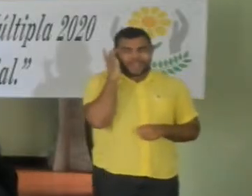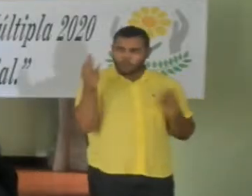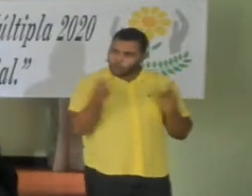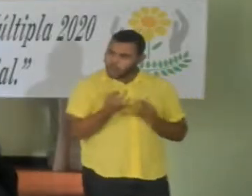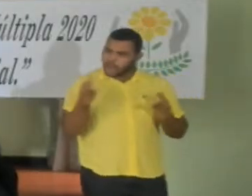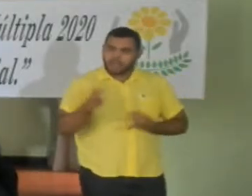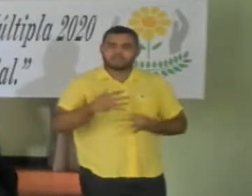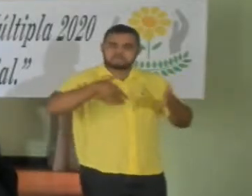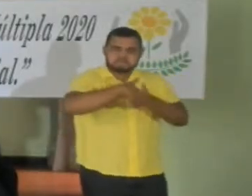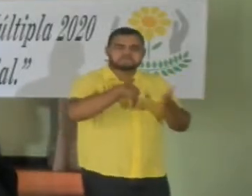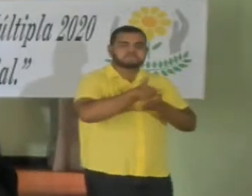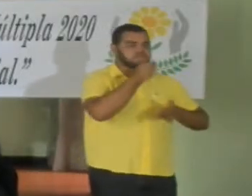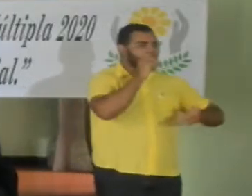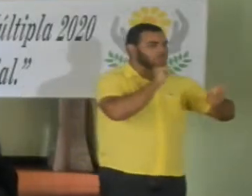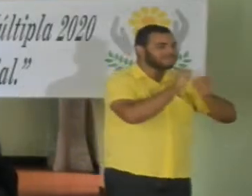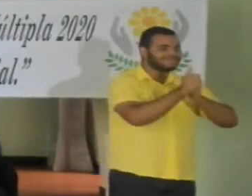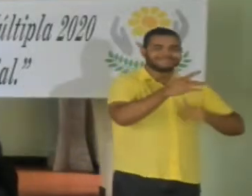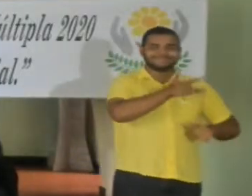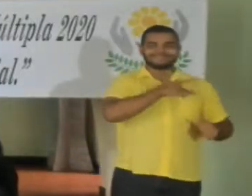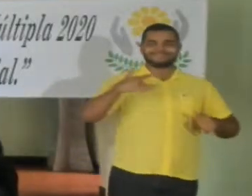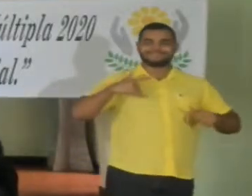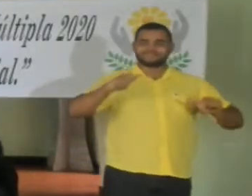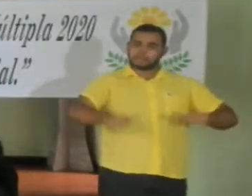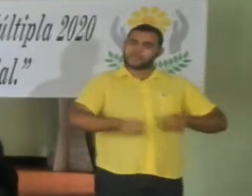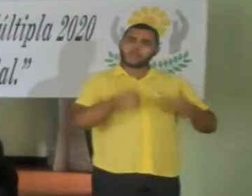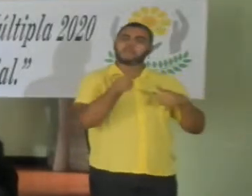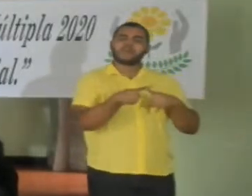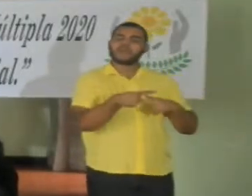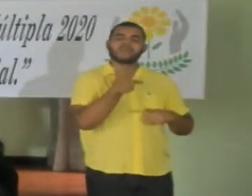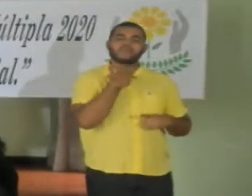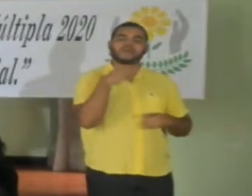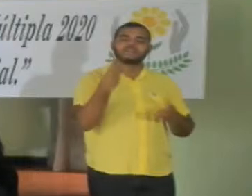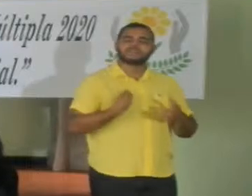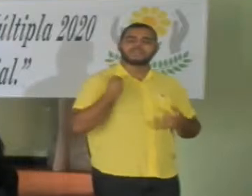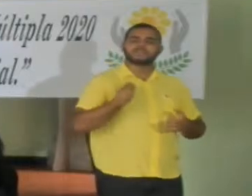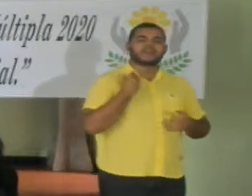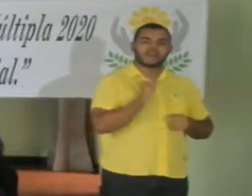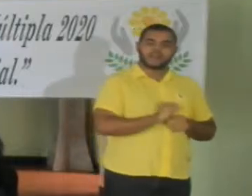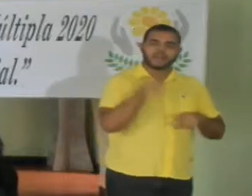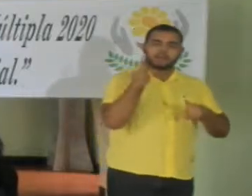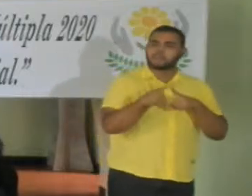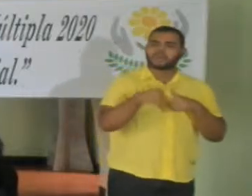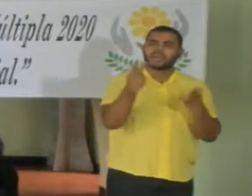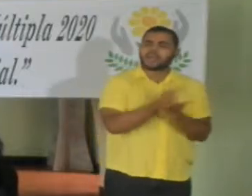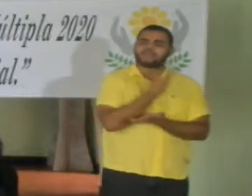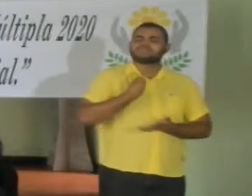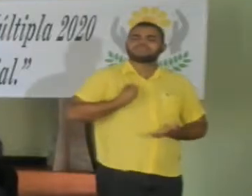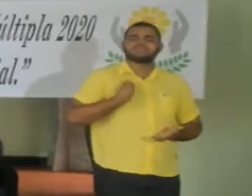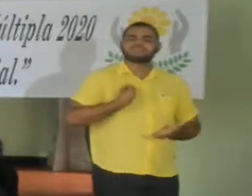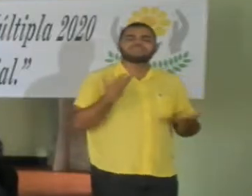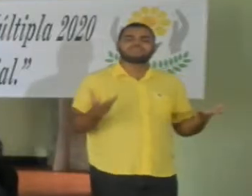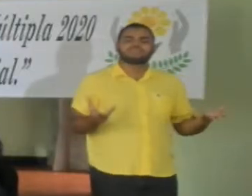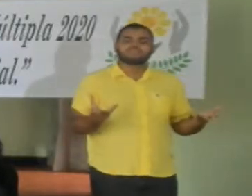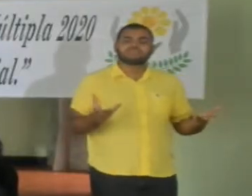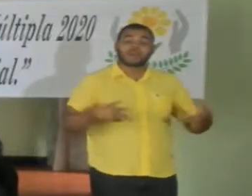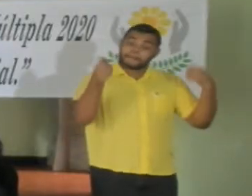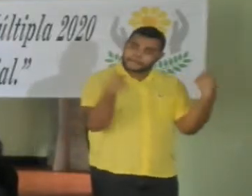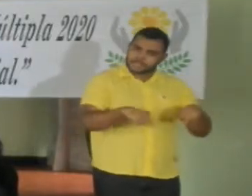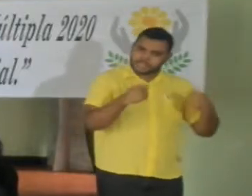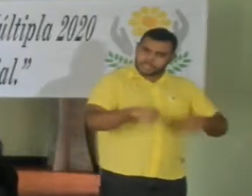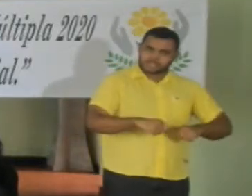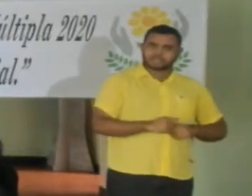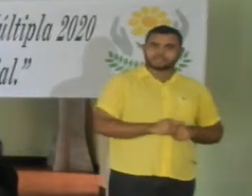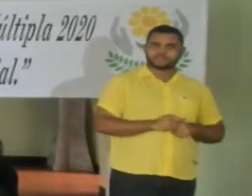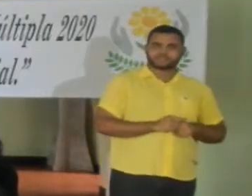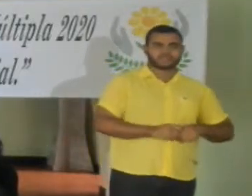ele gosta de praticar o esporte. Por que não ele participar? Por que não deixarem ele participar? Então ele fez, né, ele